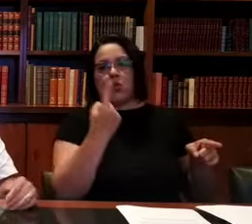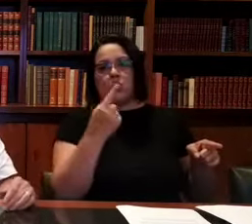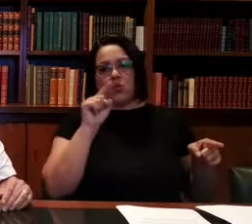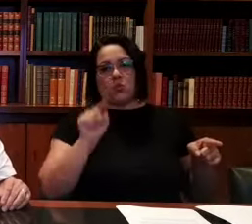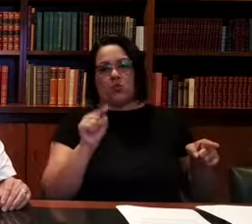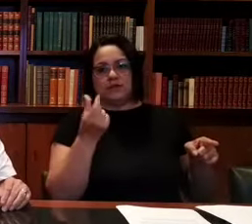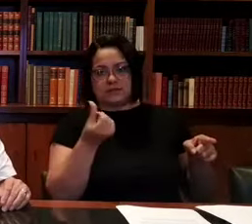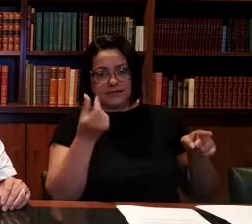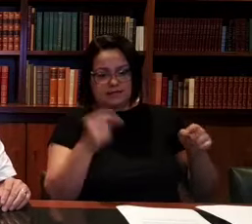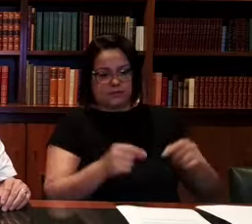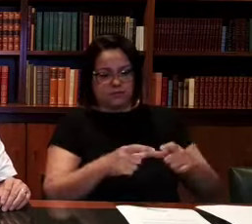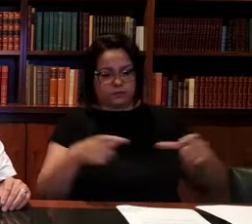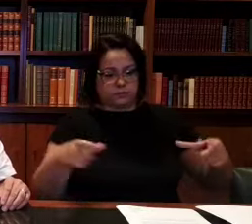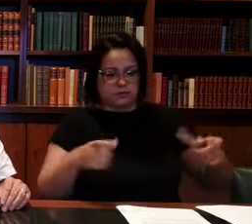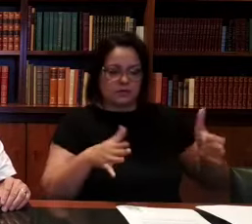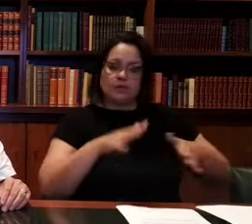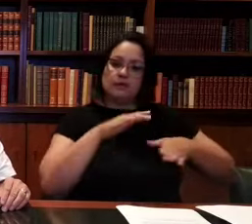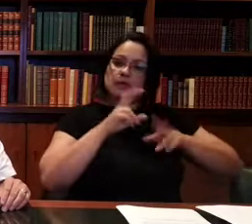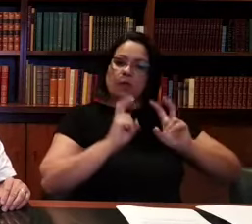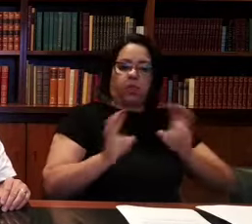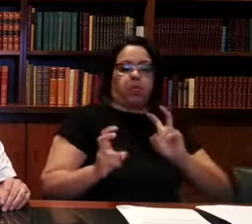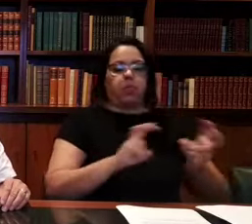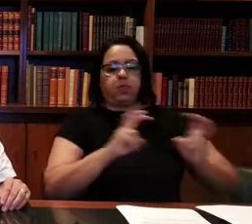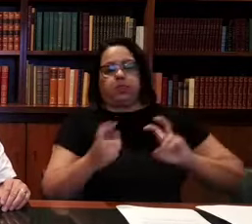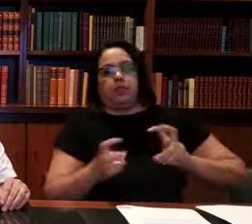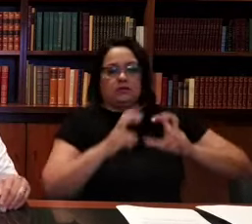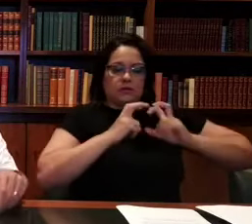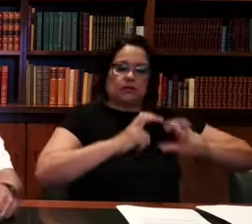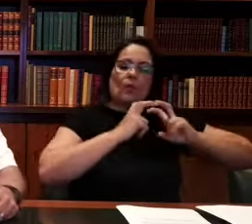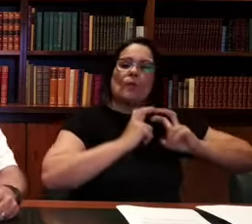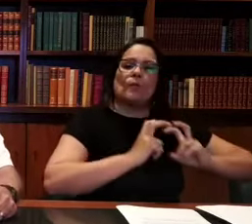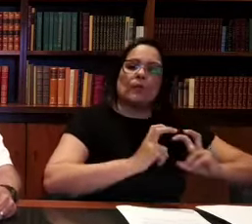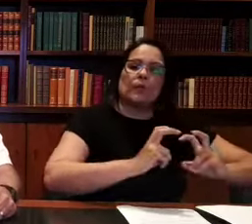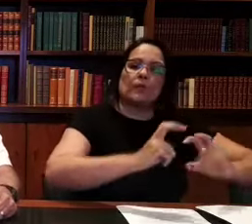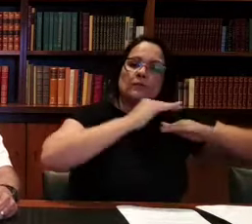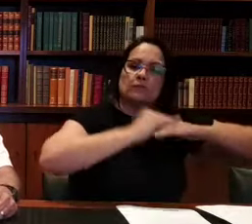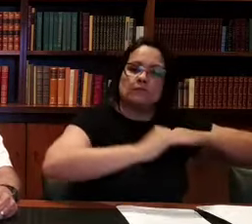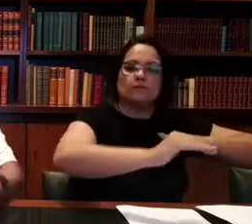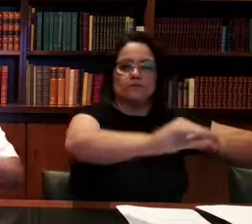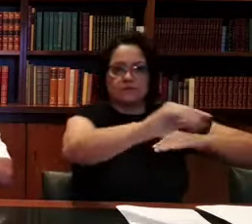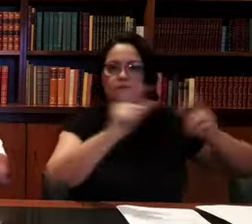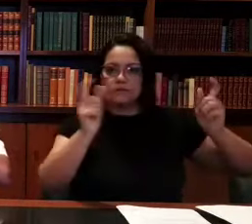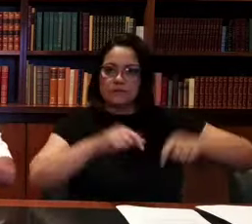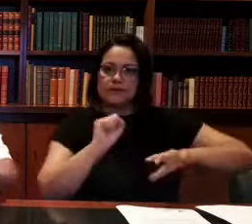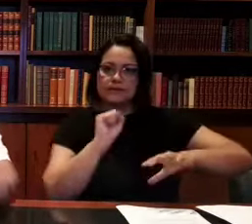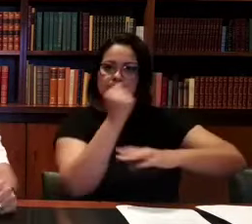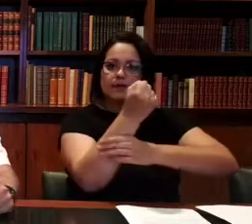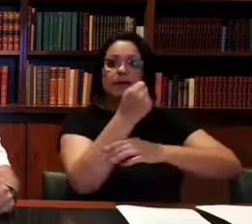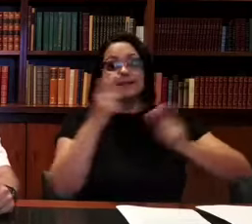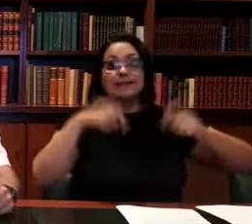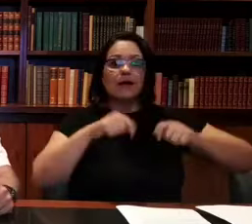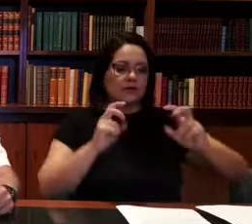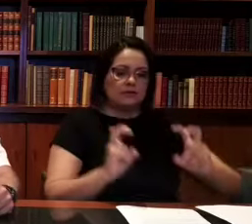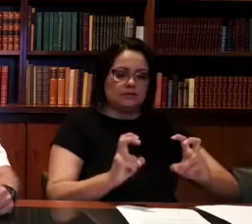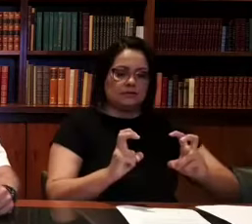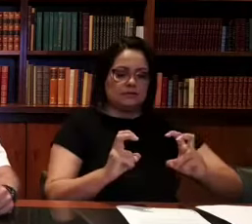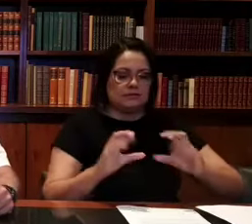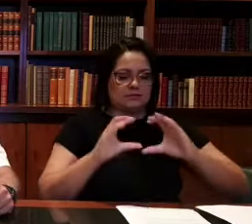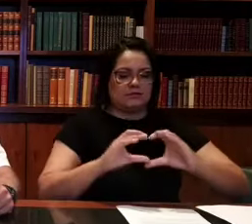né a estabilidade desenvolve a habilidade mais segurança e dá para você botar o posto tá indo pra isso